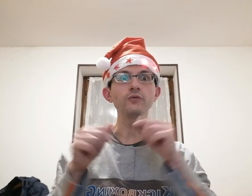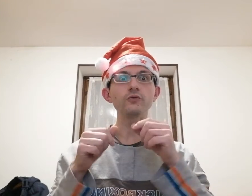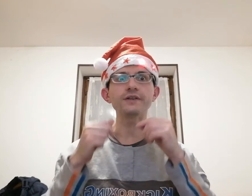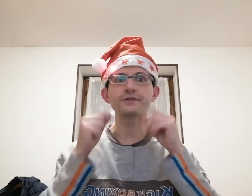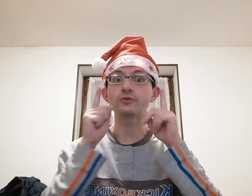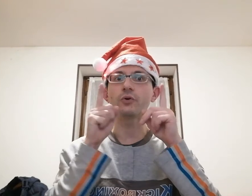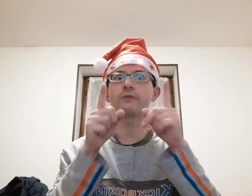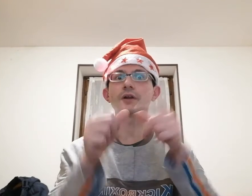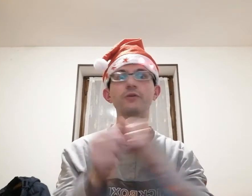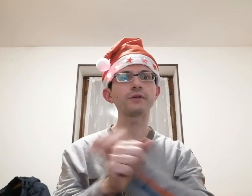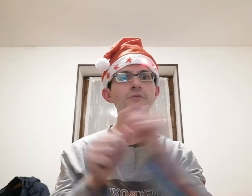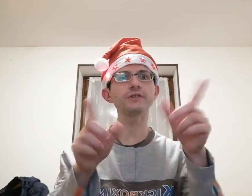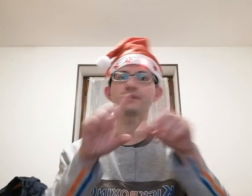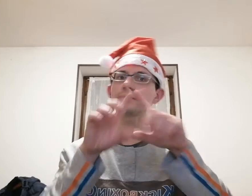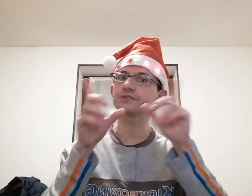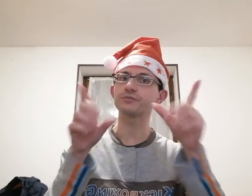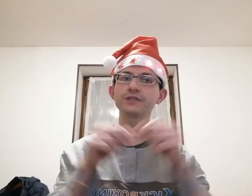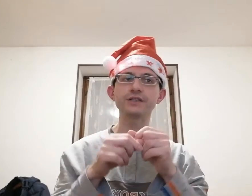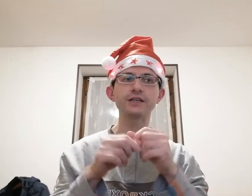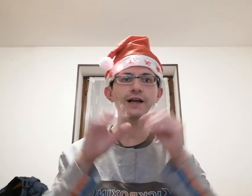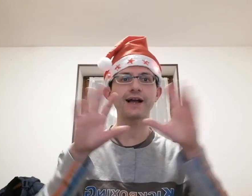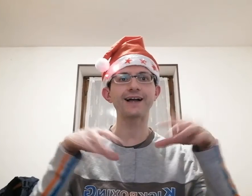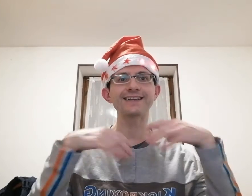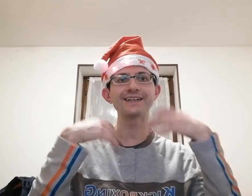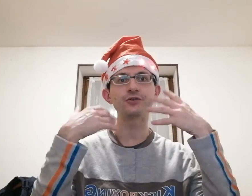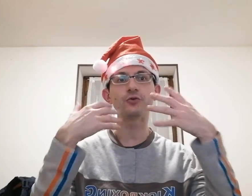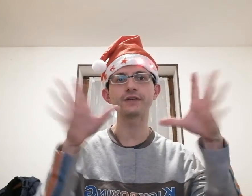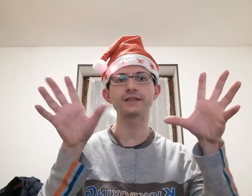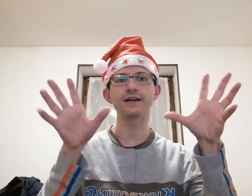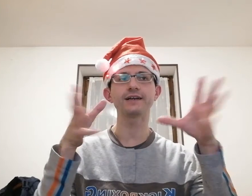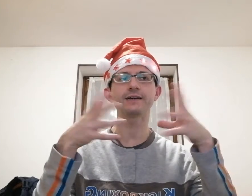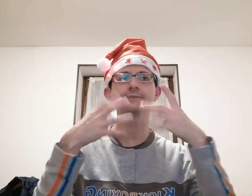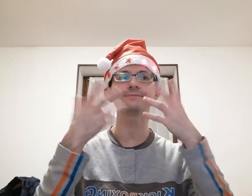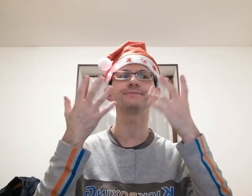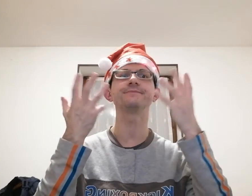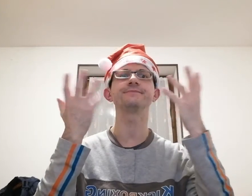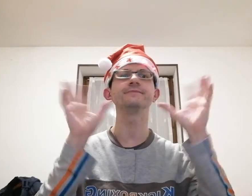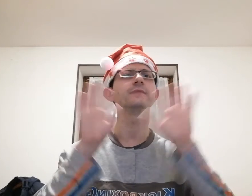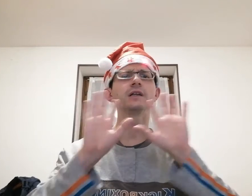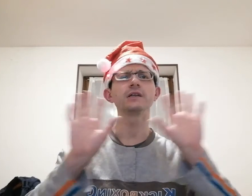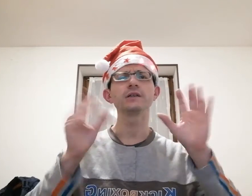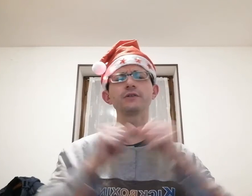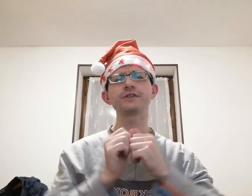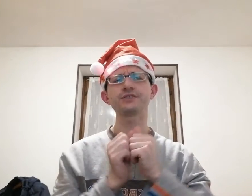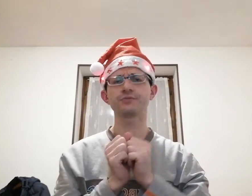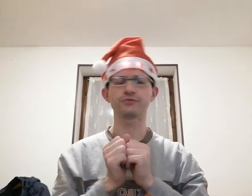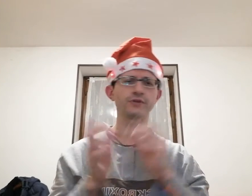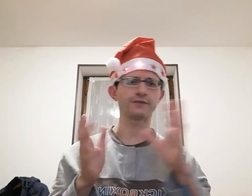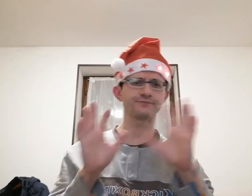comunque sto lavorando per voi, se così si può dire, ha delle novità. Non vi anticipo nulla.